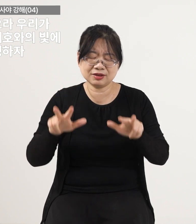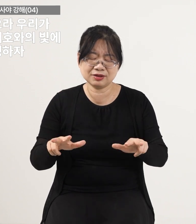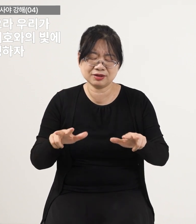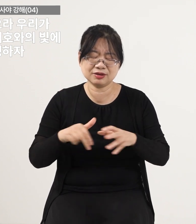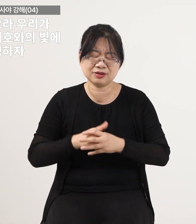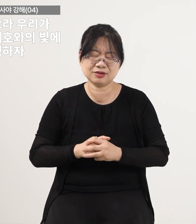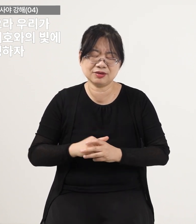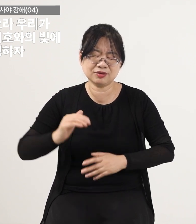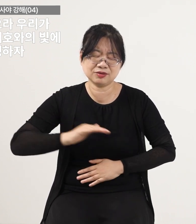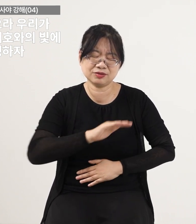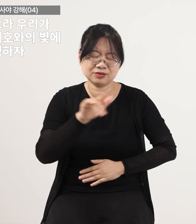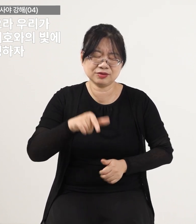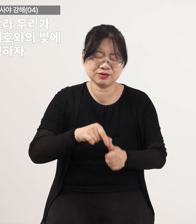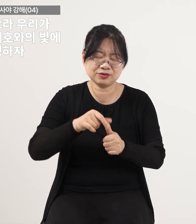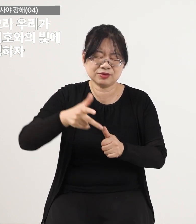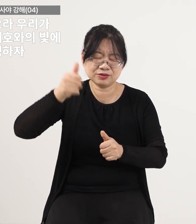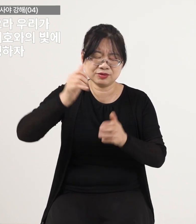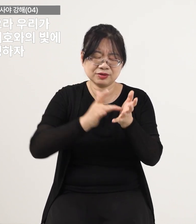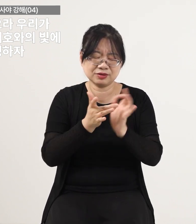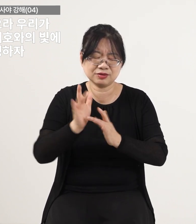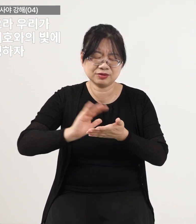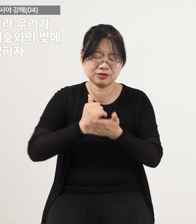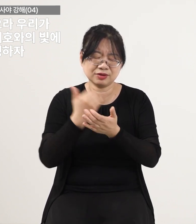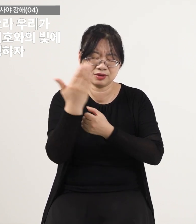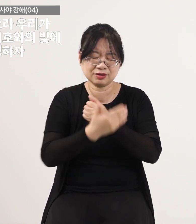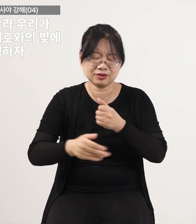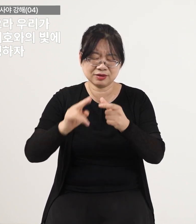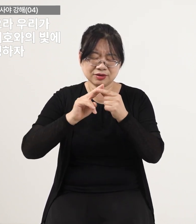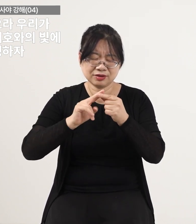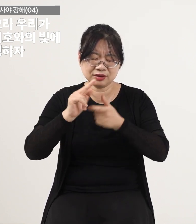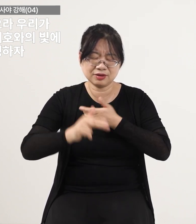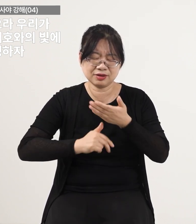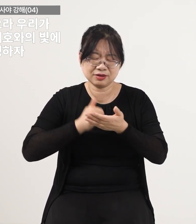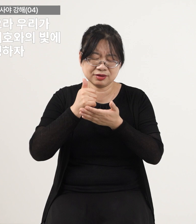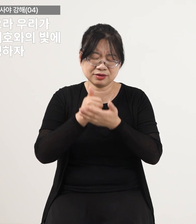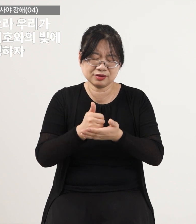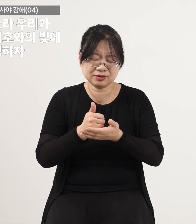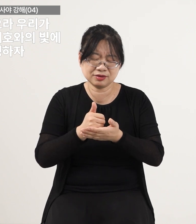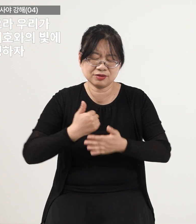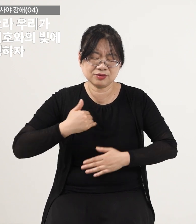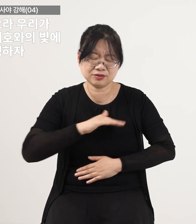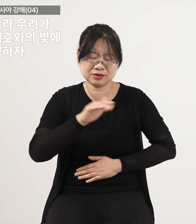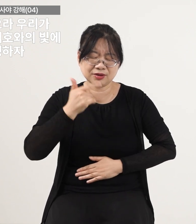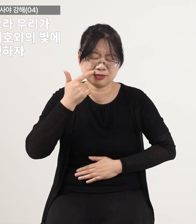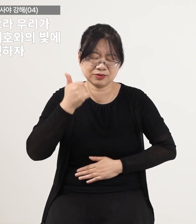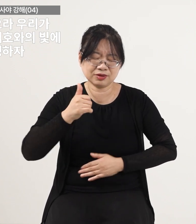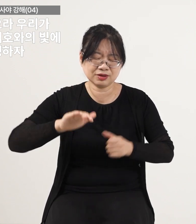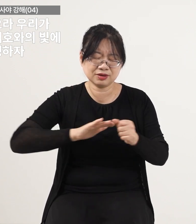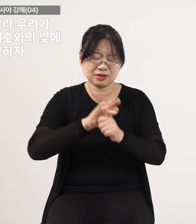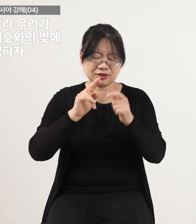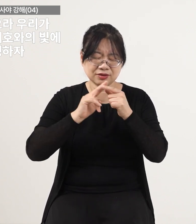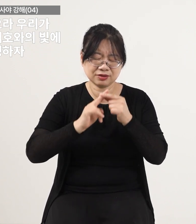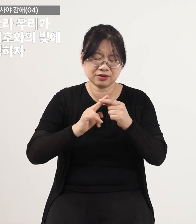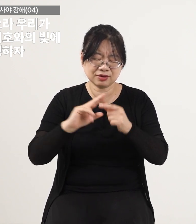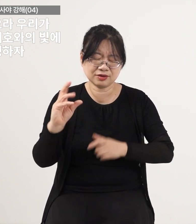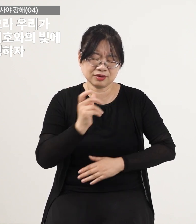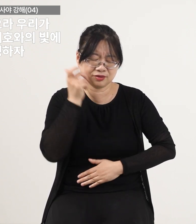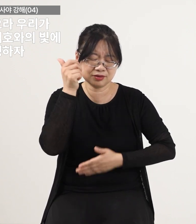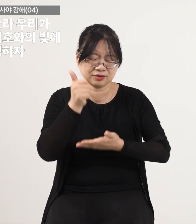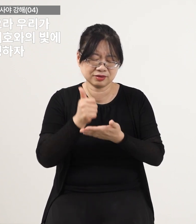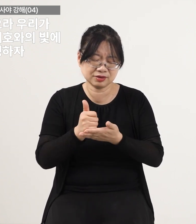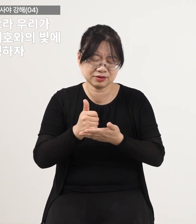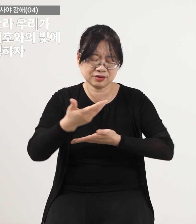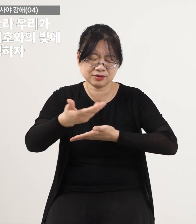지금은 우리 구주 예수 그리스도의 은혜와 하나님 우리 아버지의 사랑과